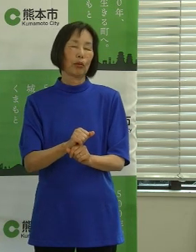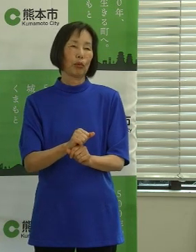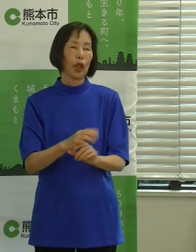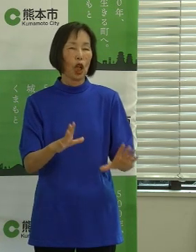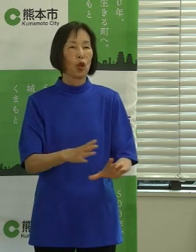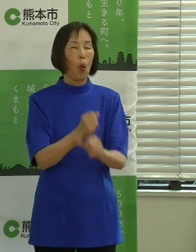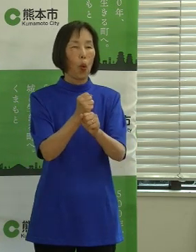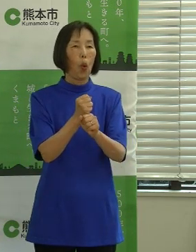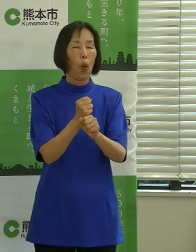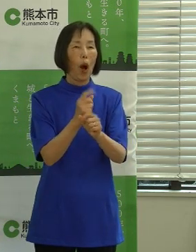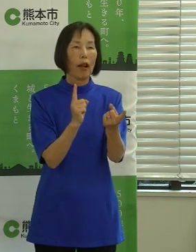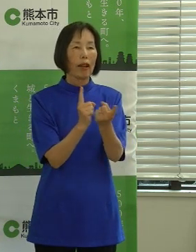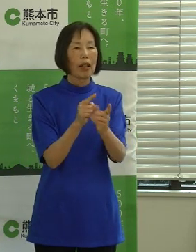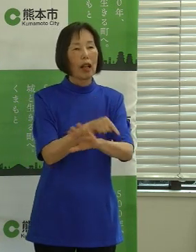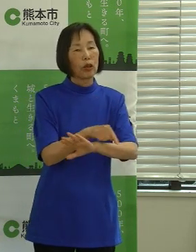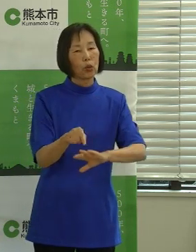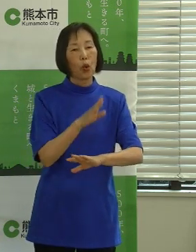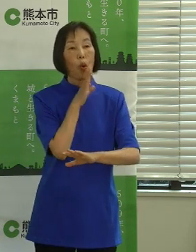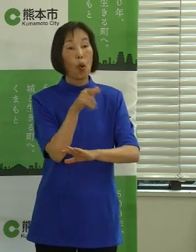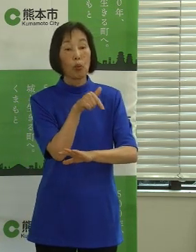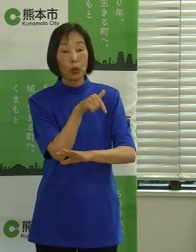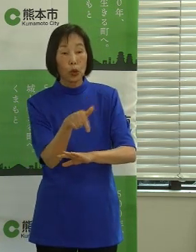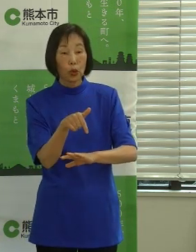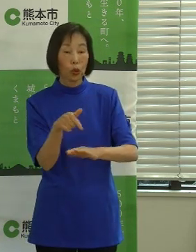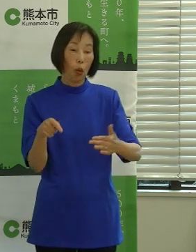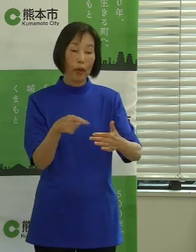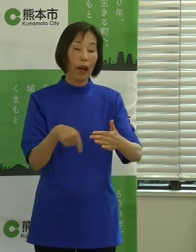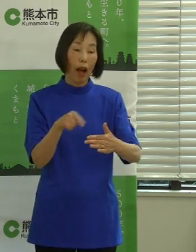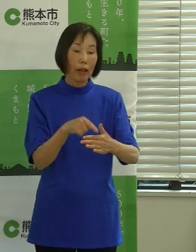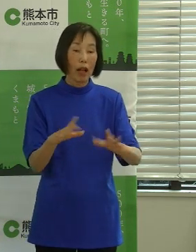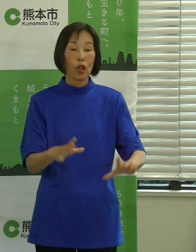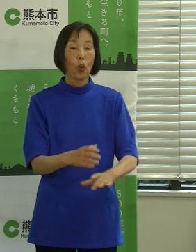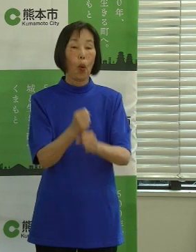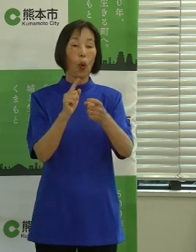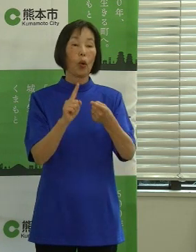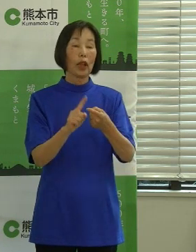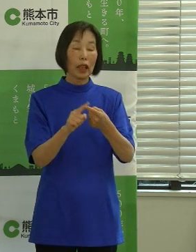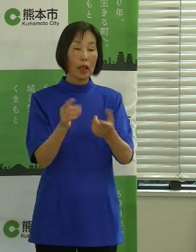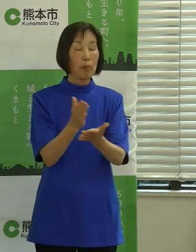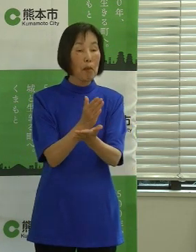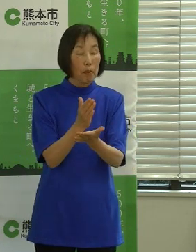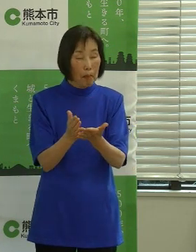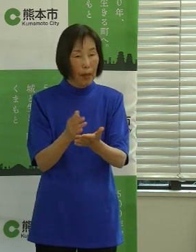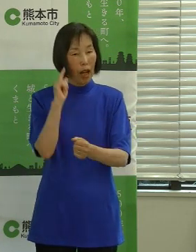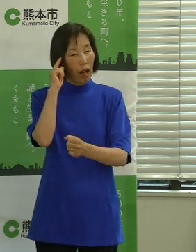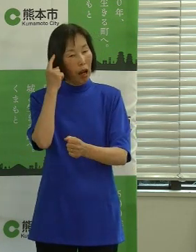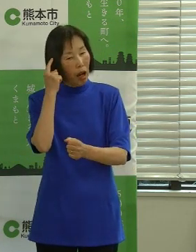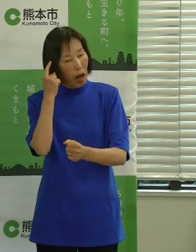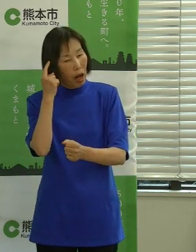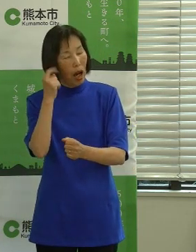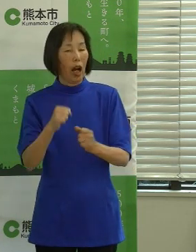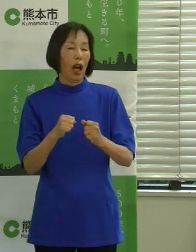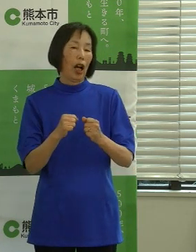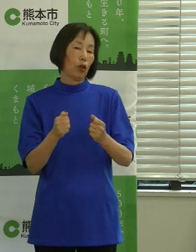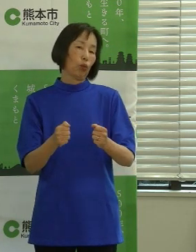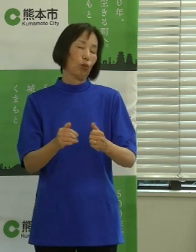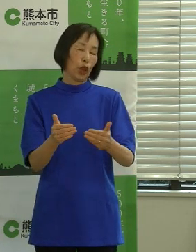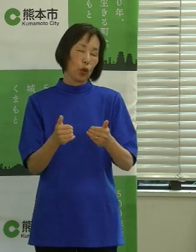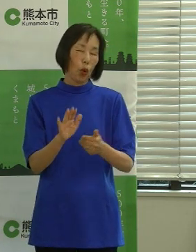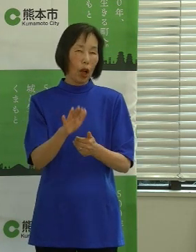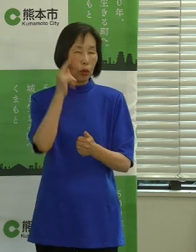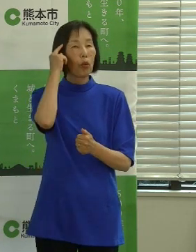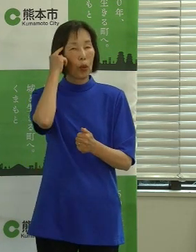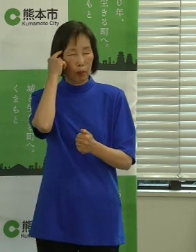対策本部の中で総合的にですね、検討していくべきだろうというふうに思っています。で、我々